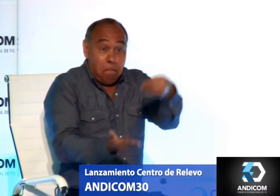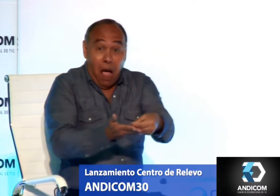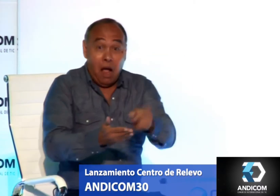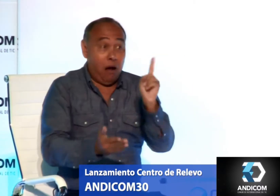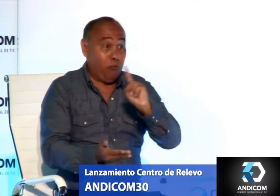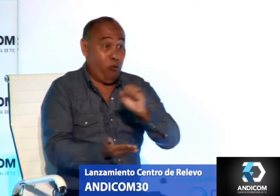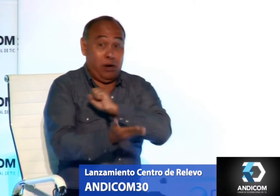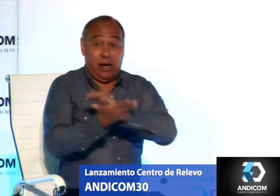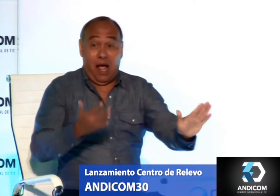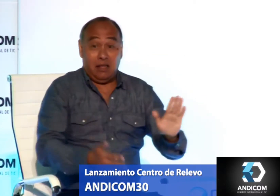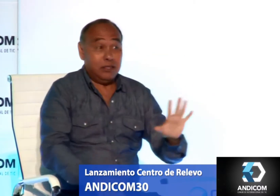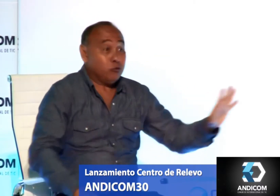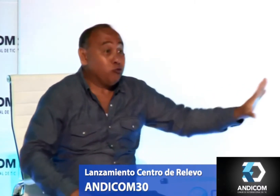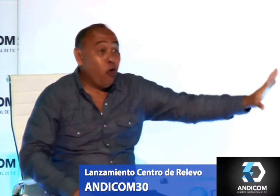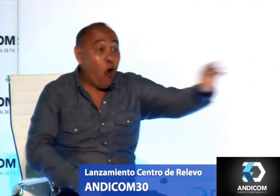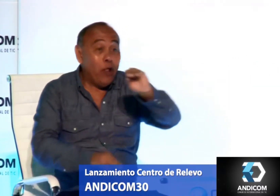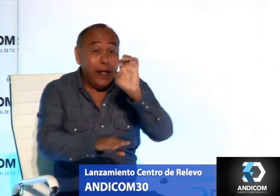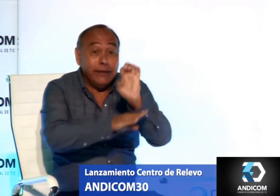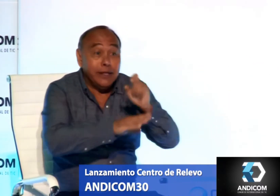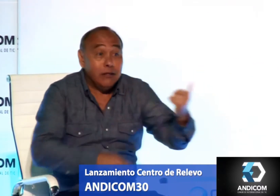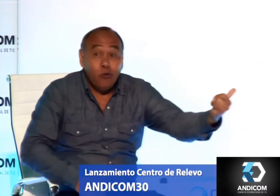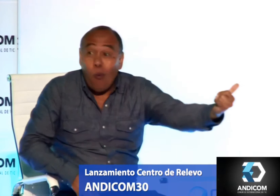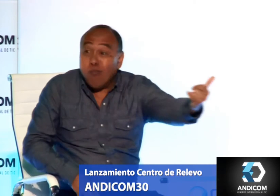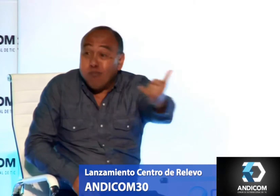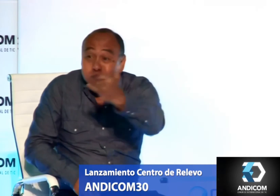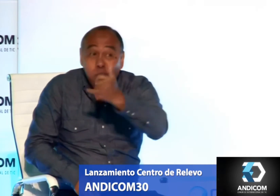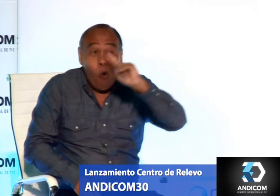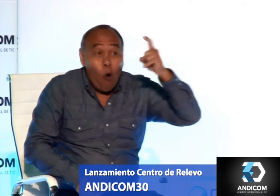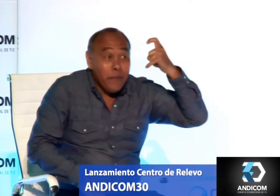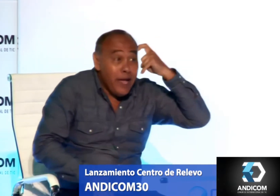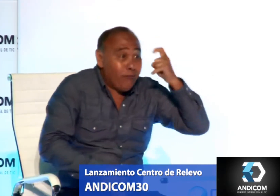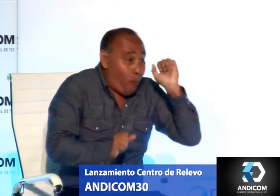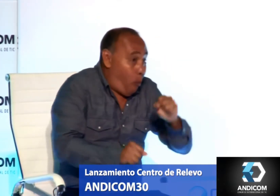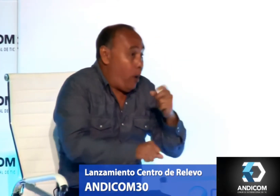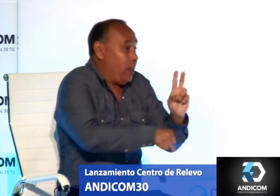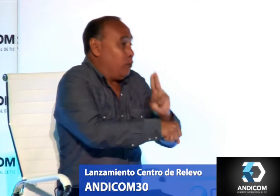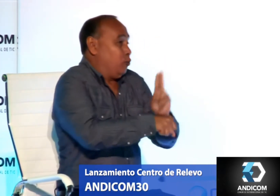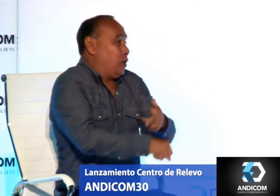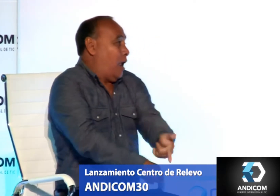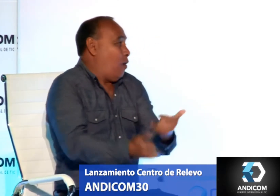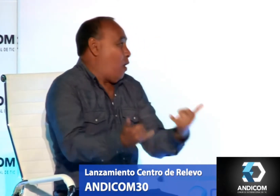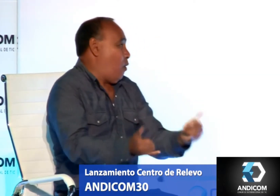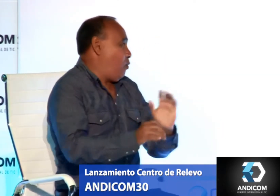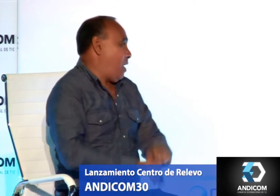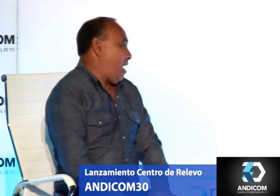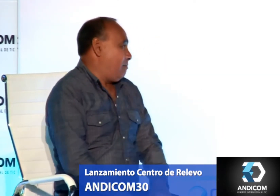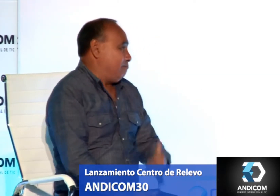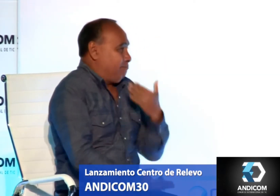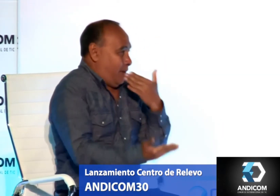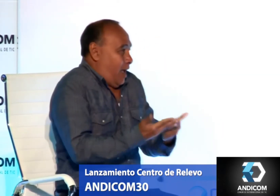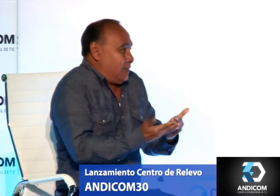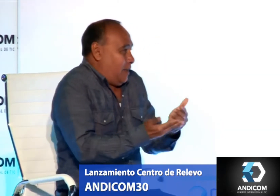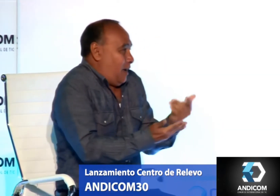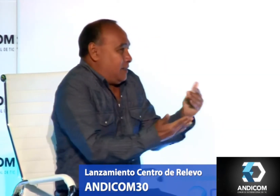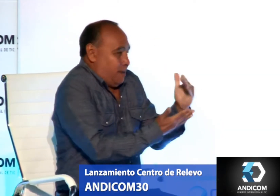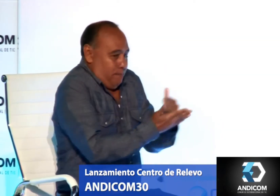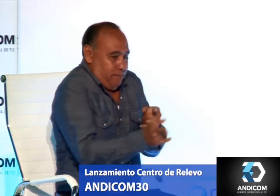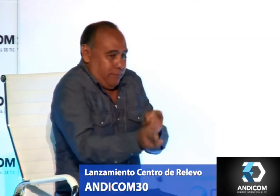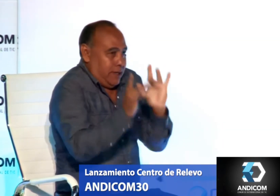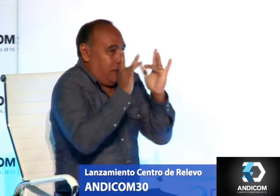aquí tengo el servicio de tiempo, no tiene que pagar absolutamente nada, es gratuito. Las entidades públicas, privadas, pueden